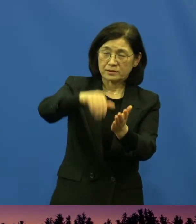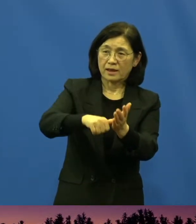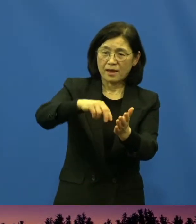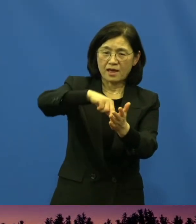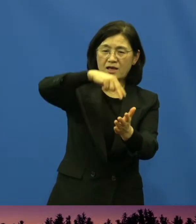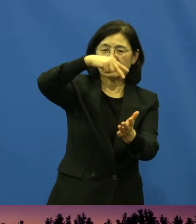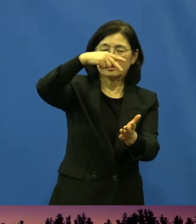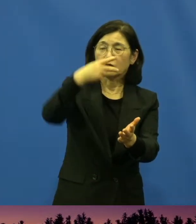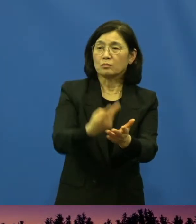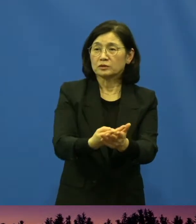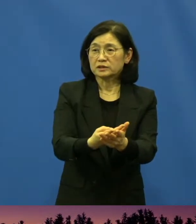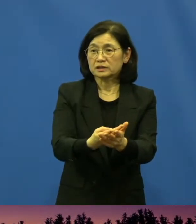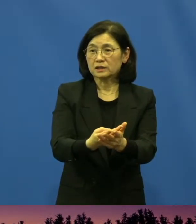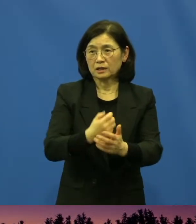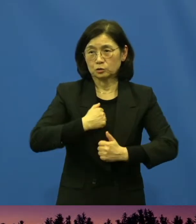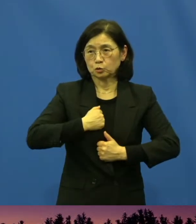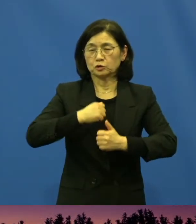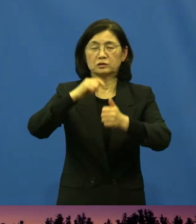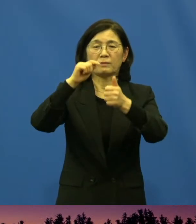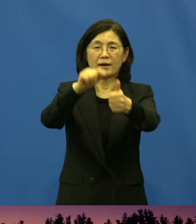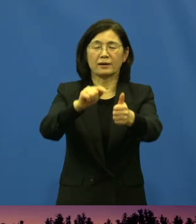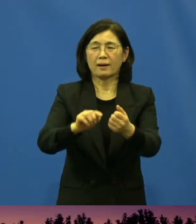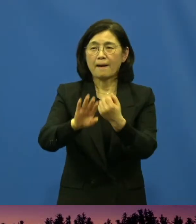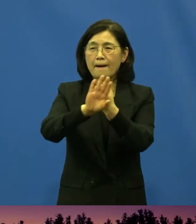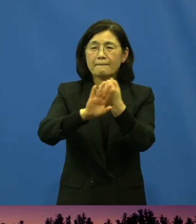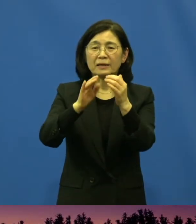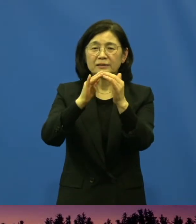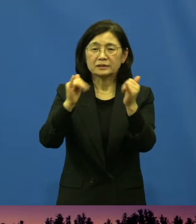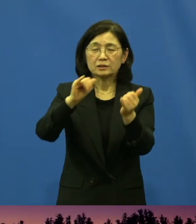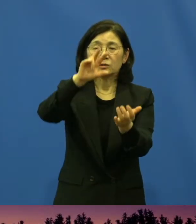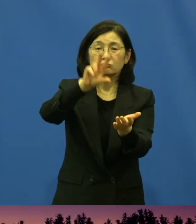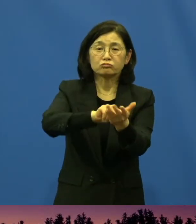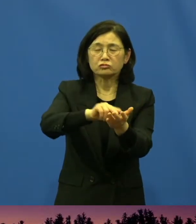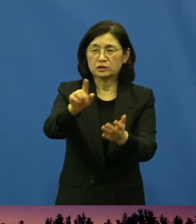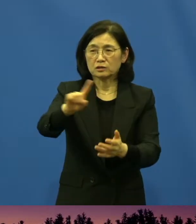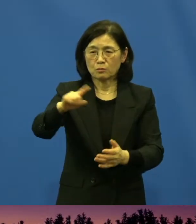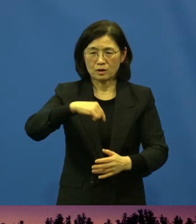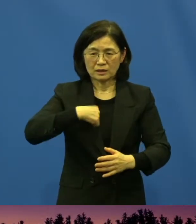교만은 금물이에요. 바리새인들의 문제가 뭡니까? 자기 의로 가득했어요.